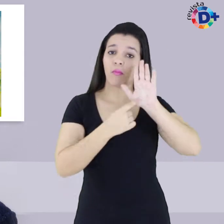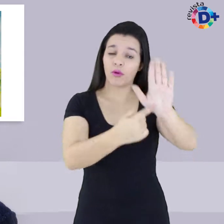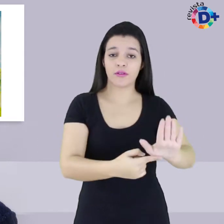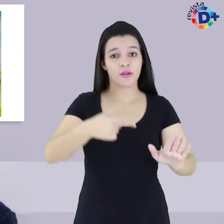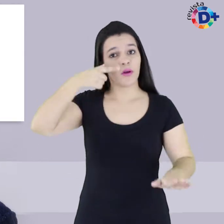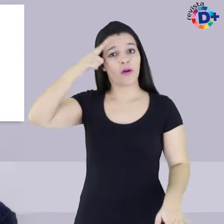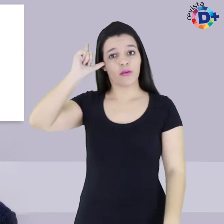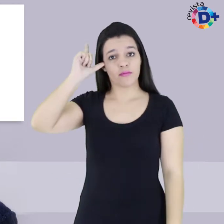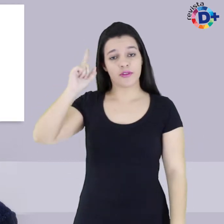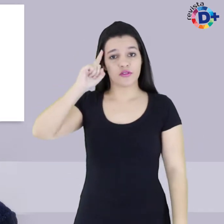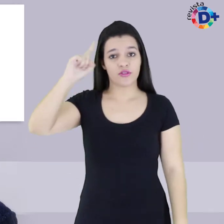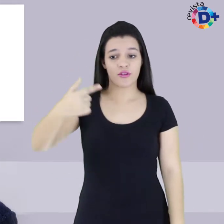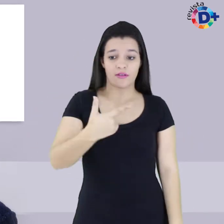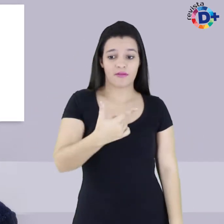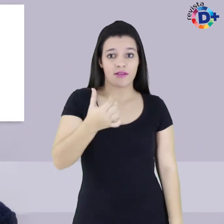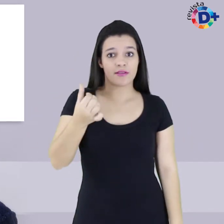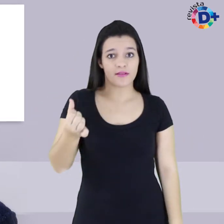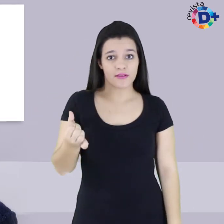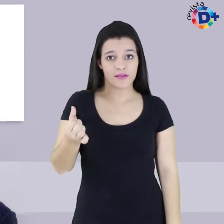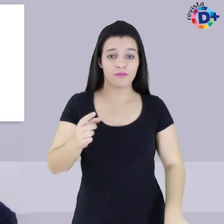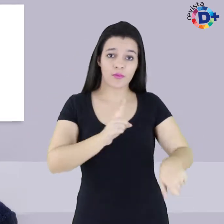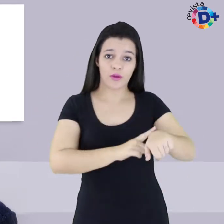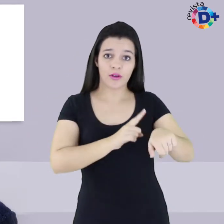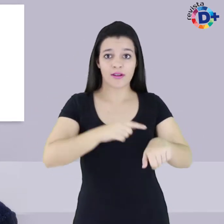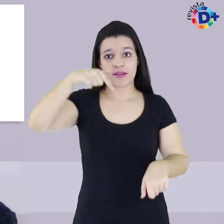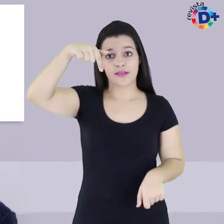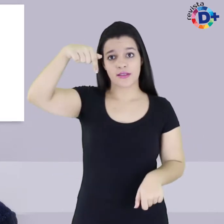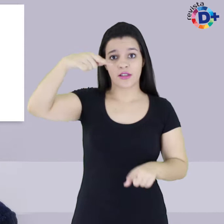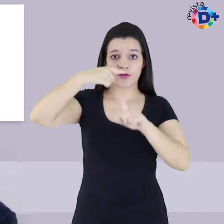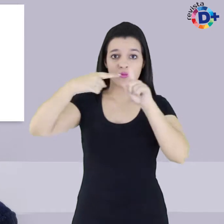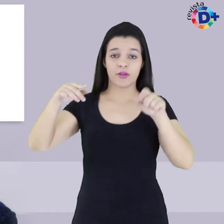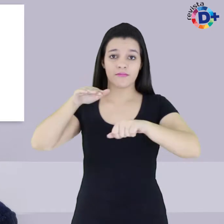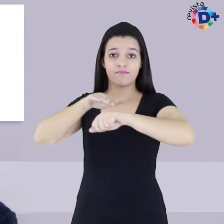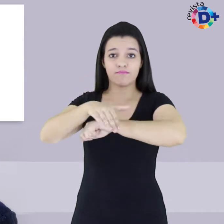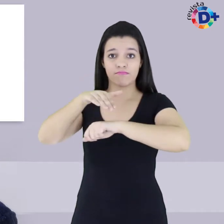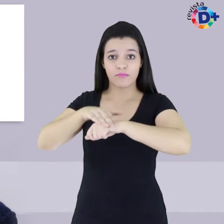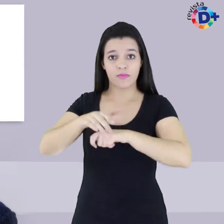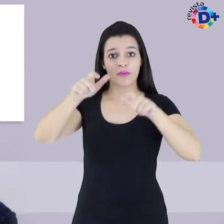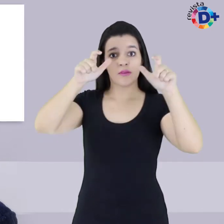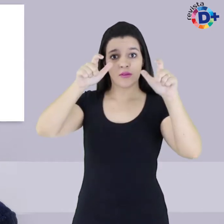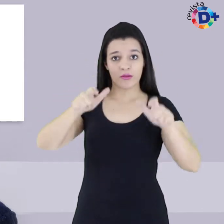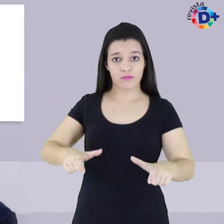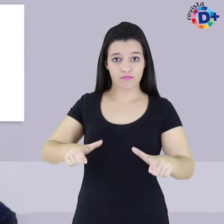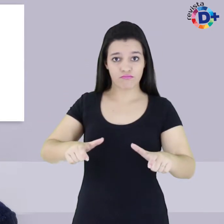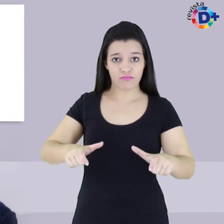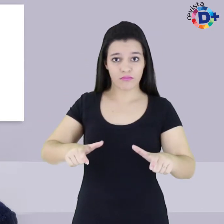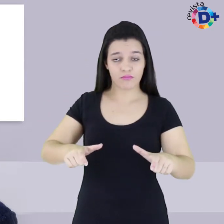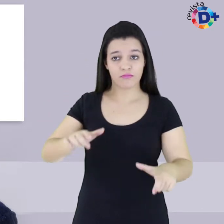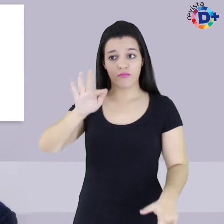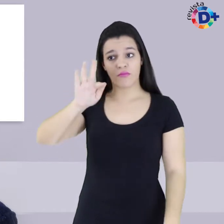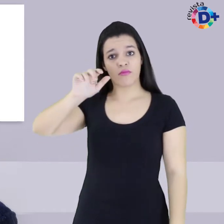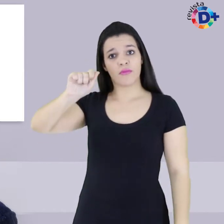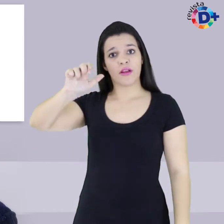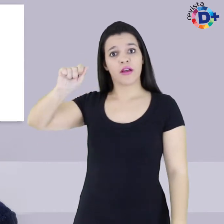26, às 19h30, na Fundação Armando Álvares Penteado, FAAP.